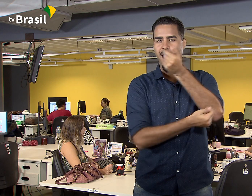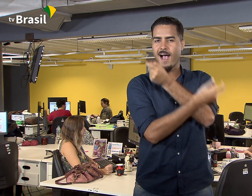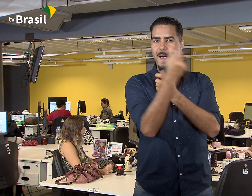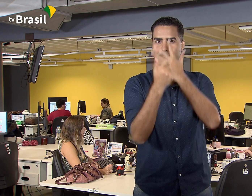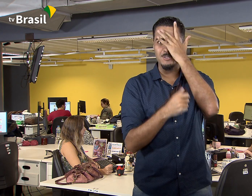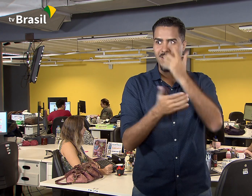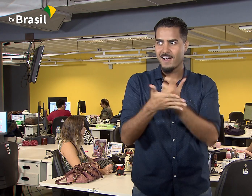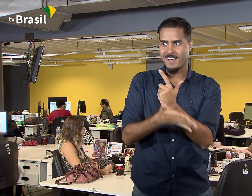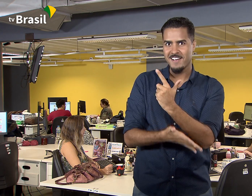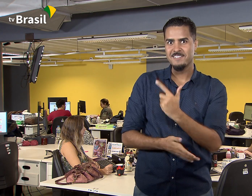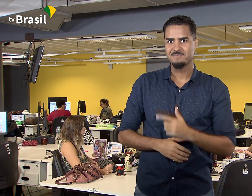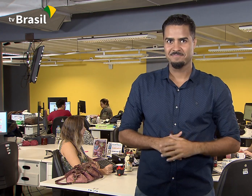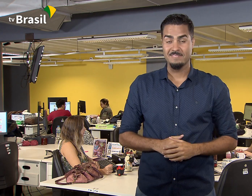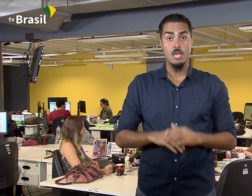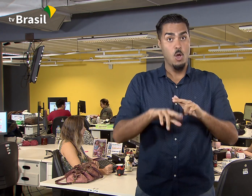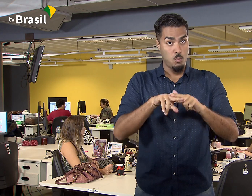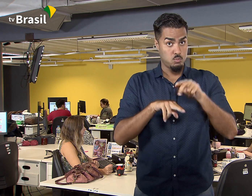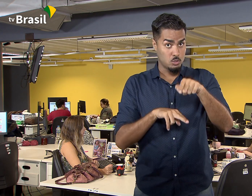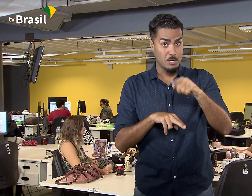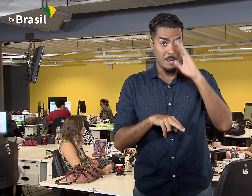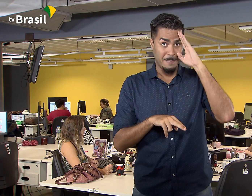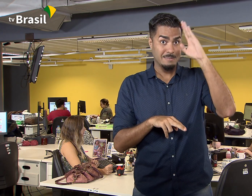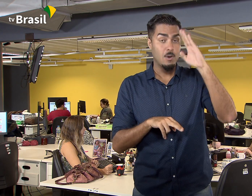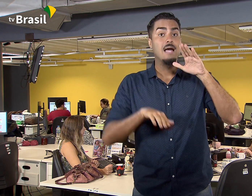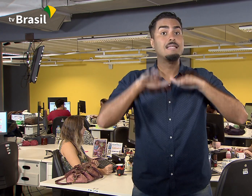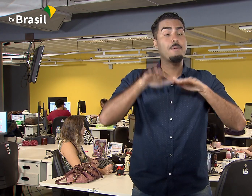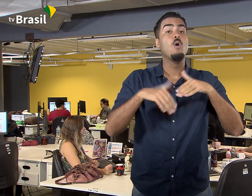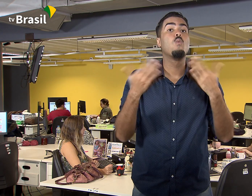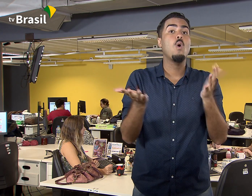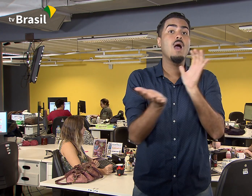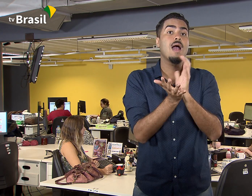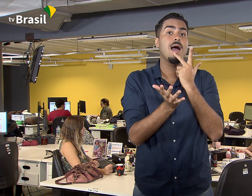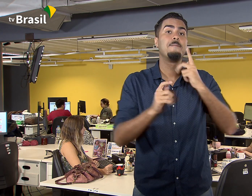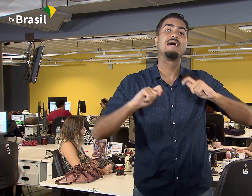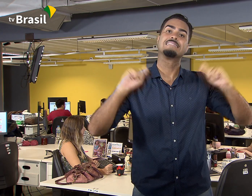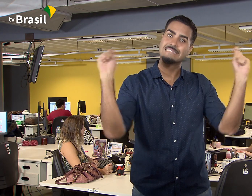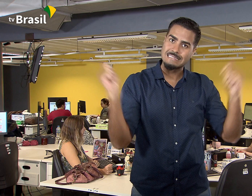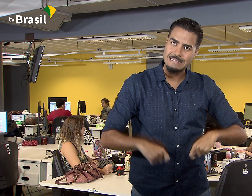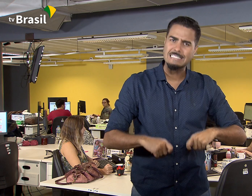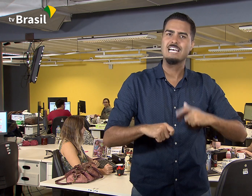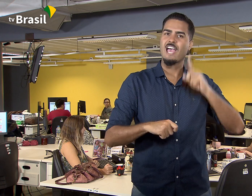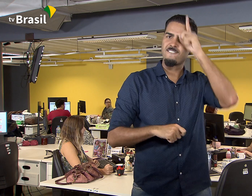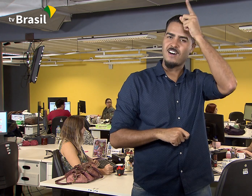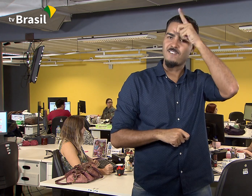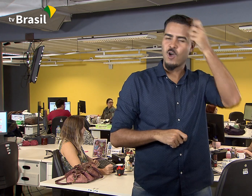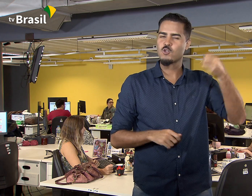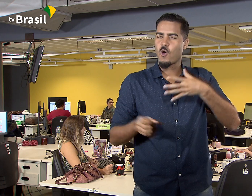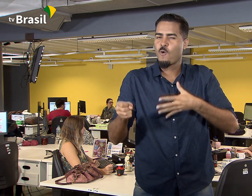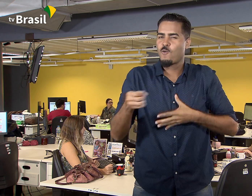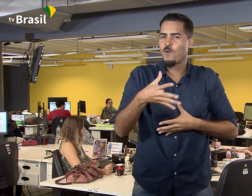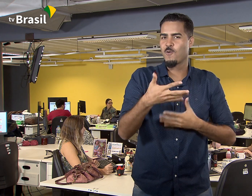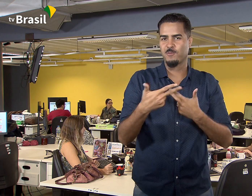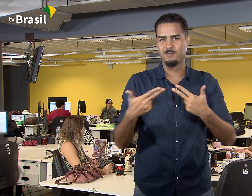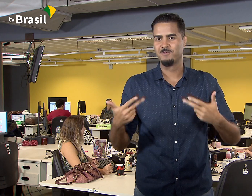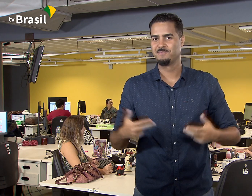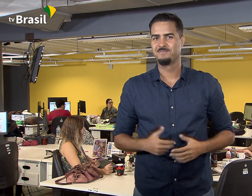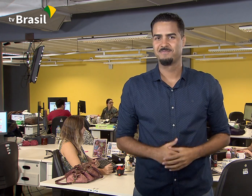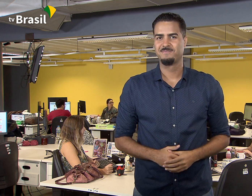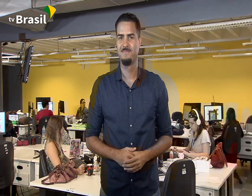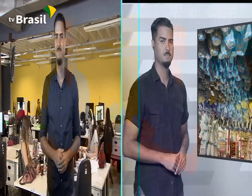para conquistar o consumidor. Esse diferencial vai depender da capacidade que se tem de inovar.